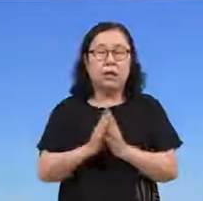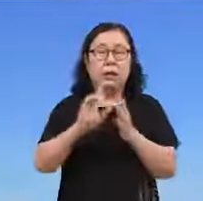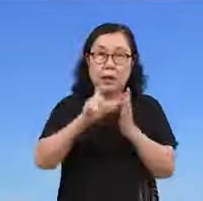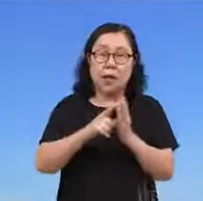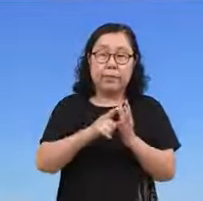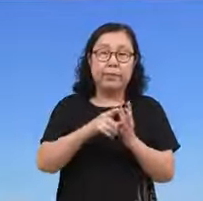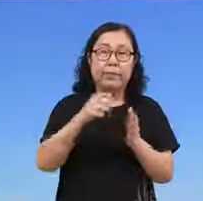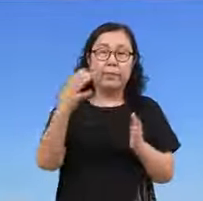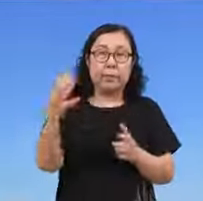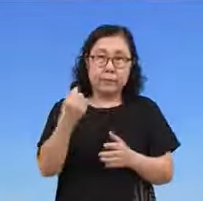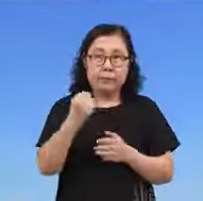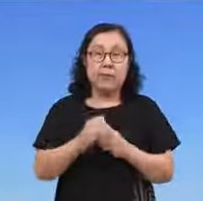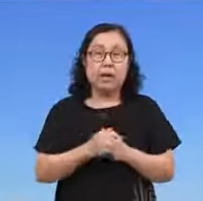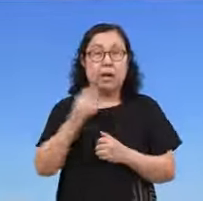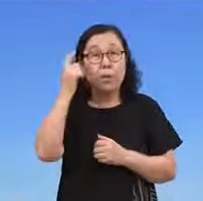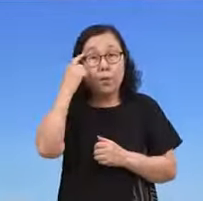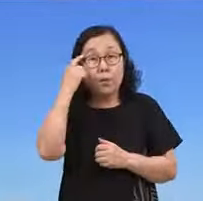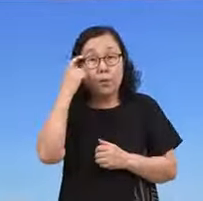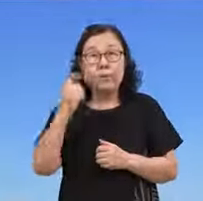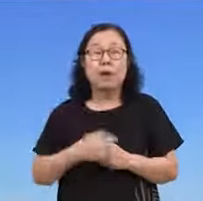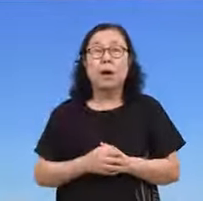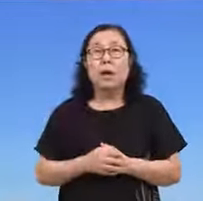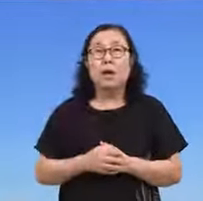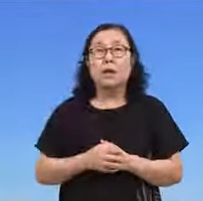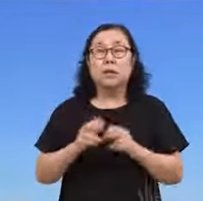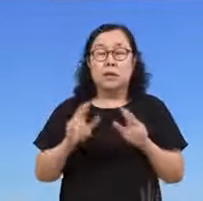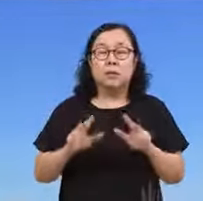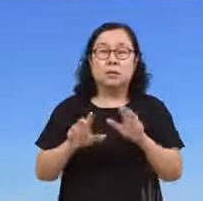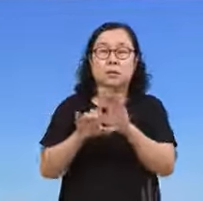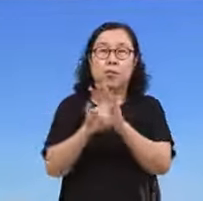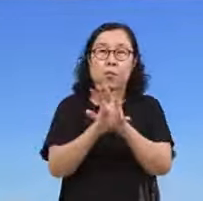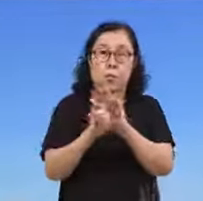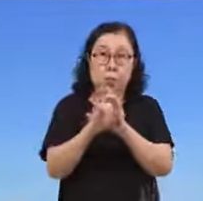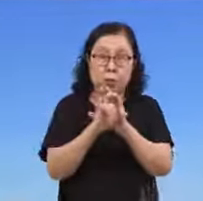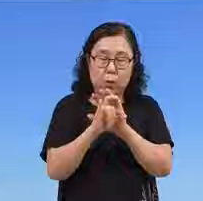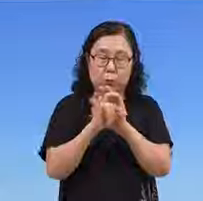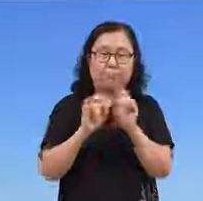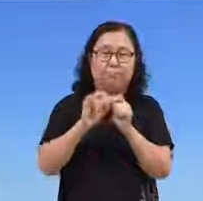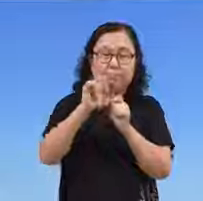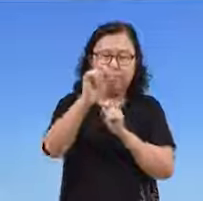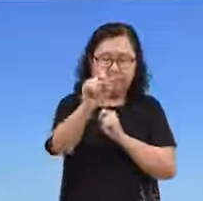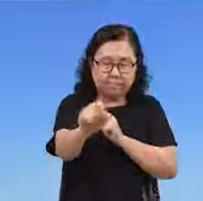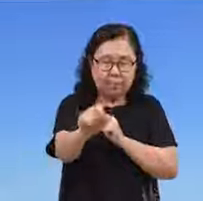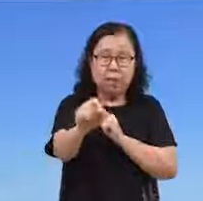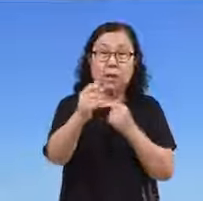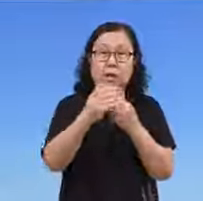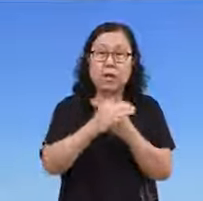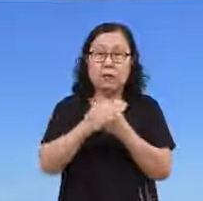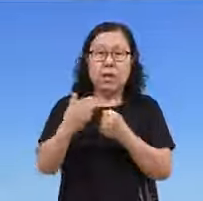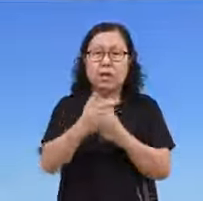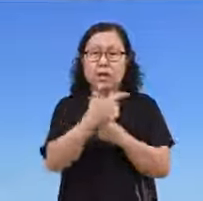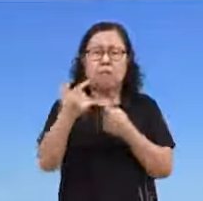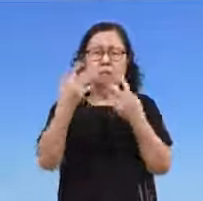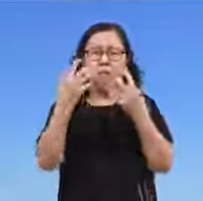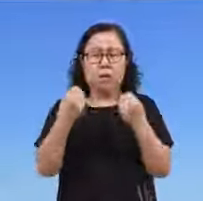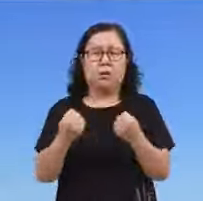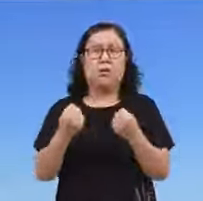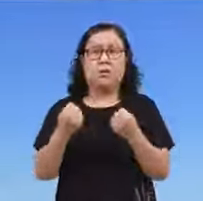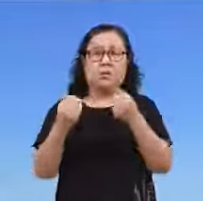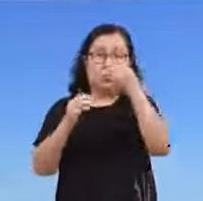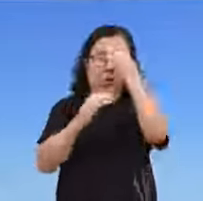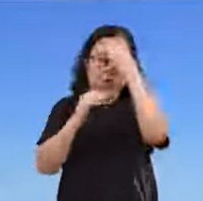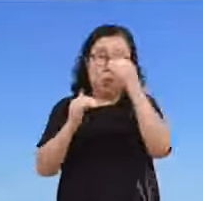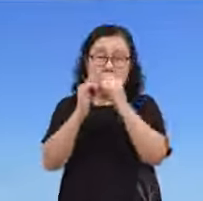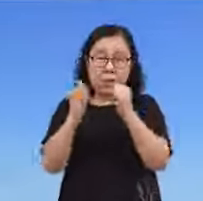가끔씩 가집니다. 왜 이런 시간을 가지느냐 하니까 지금 코로나19가 장기화되면서 너무나 많은